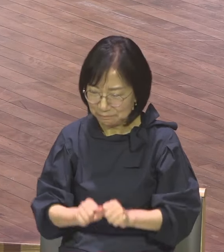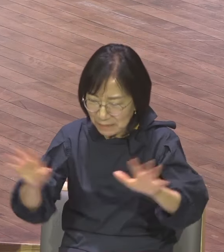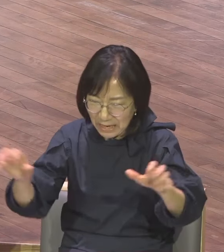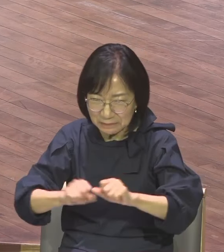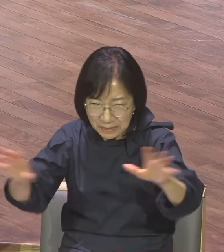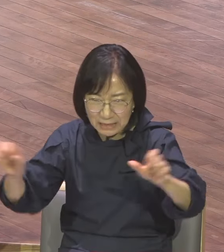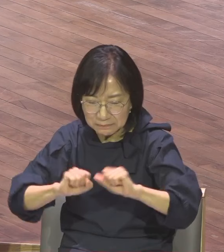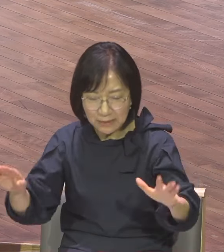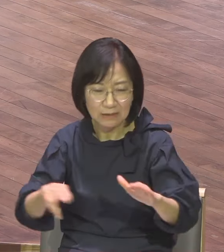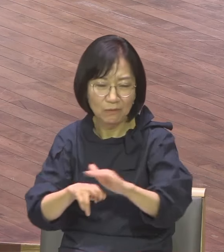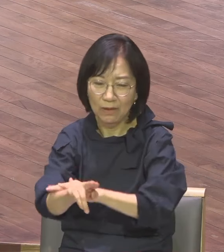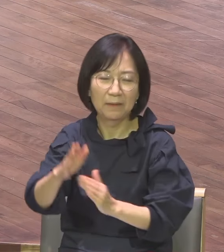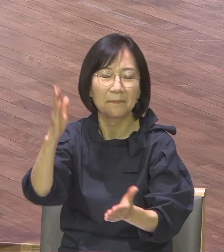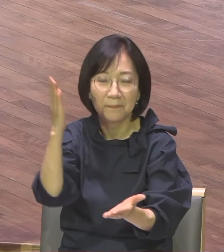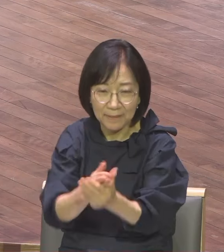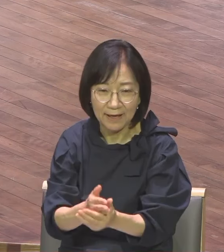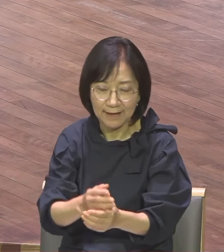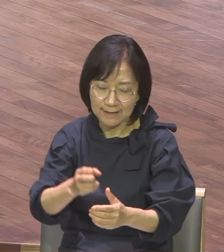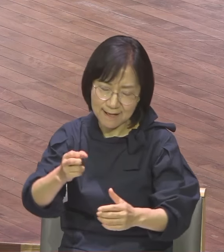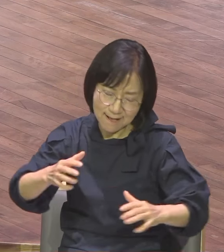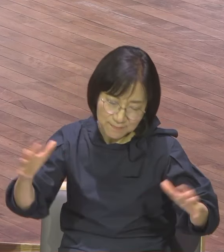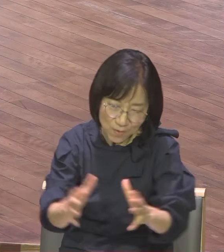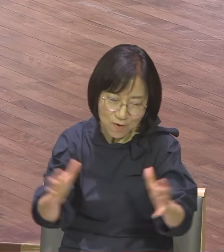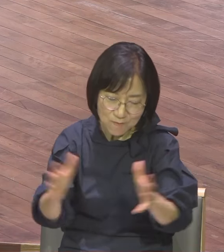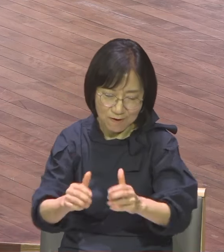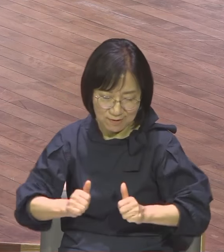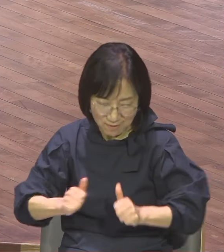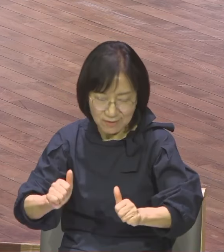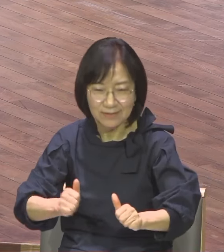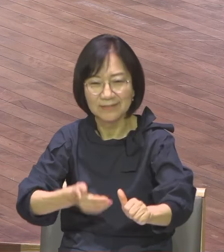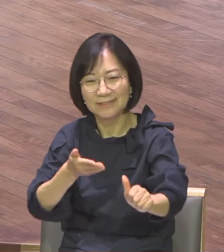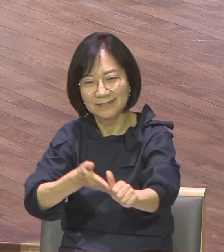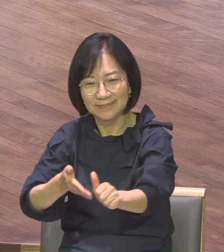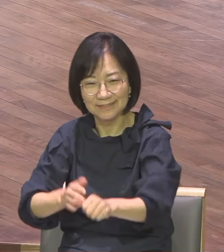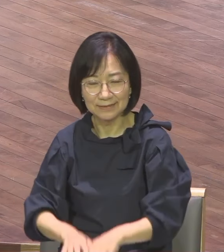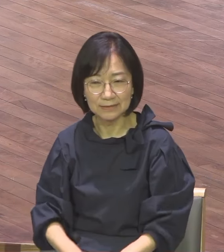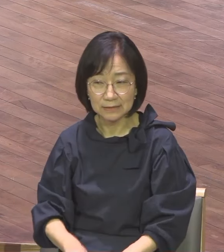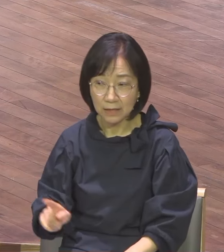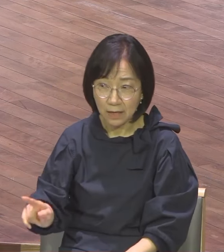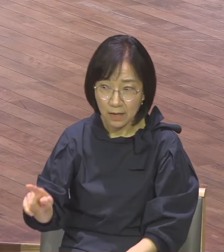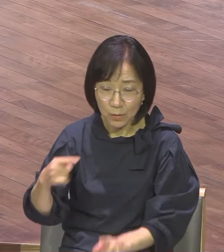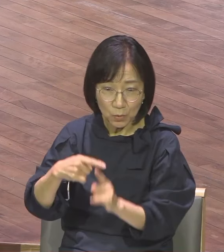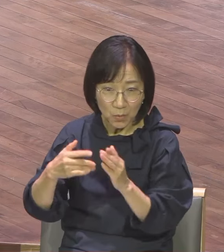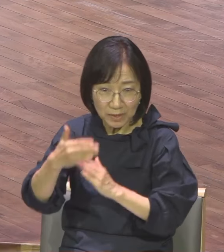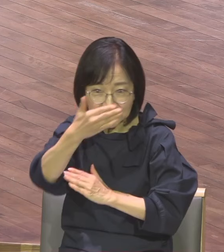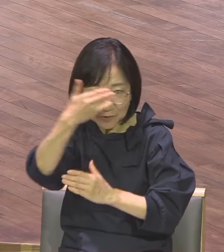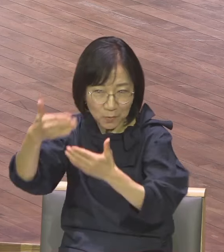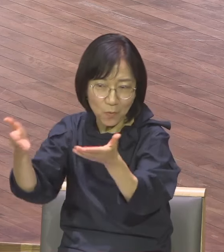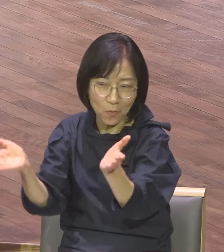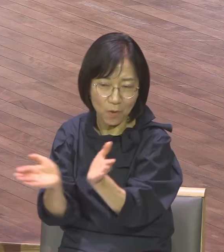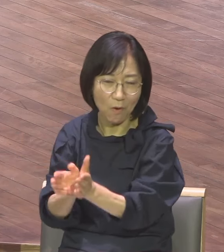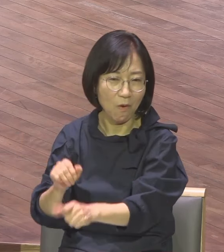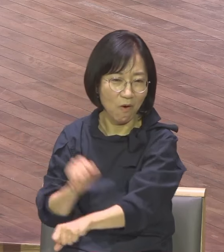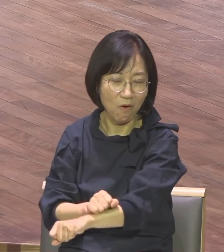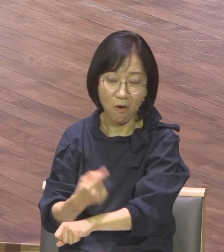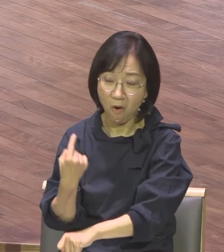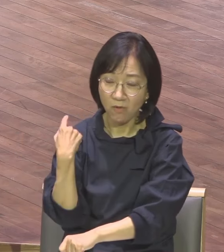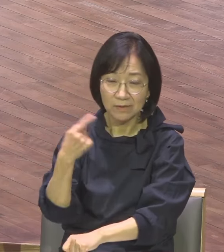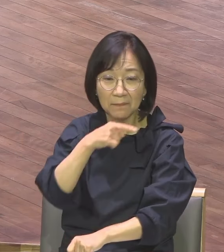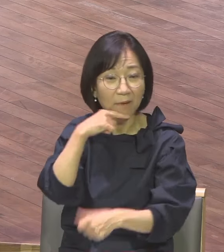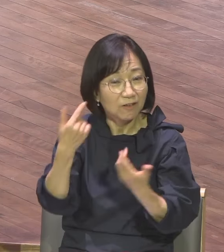모여라. 모여. 자꾸 모여야 돼. 우리 청년회가 참 너무 잘하는 것 같아요. 어제도 보니